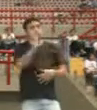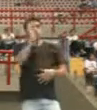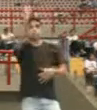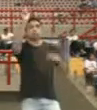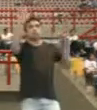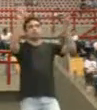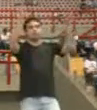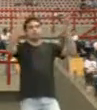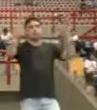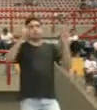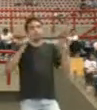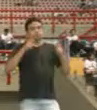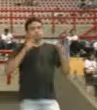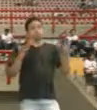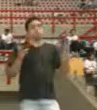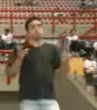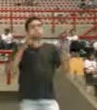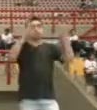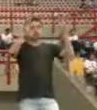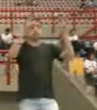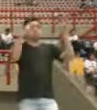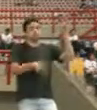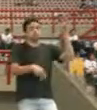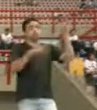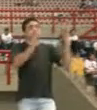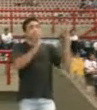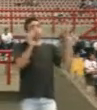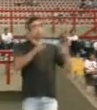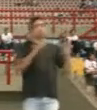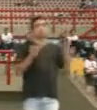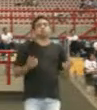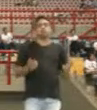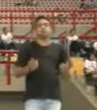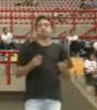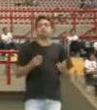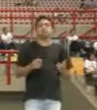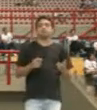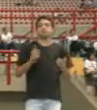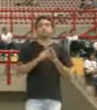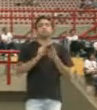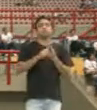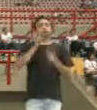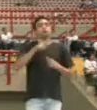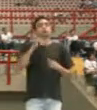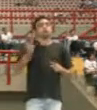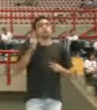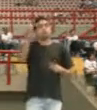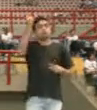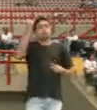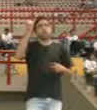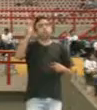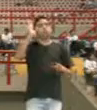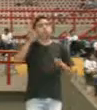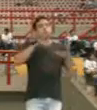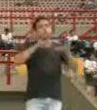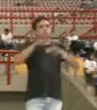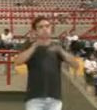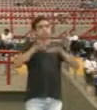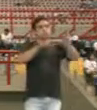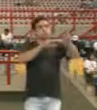Enem. Diego, pode ser o tema. Por que não pode ser o tema? A importância das